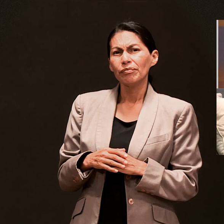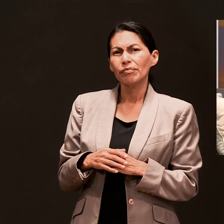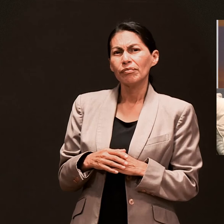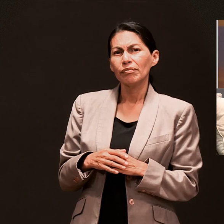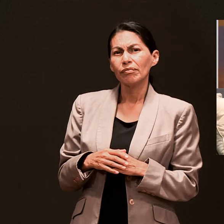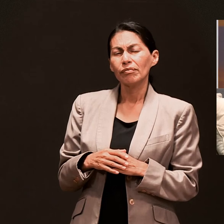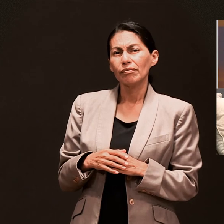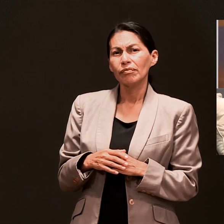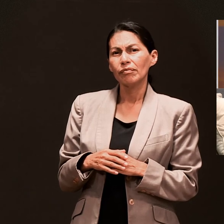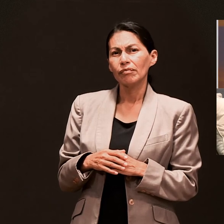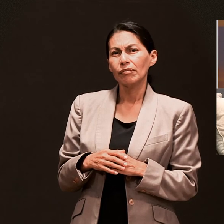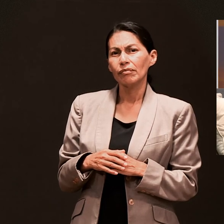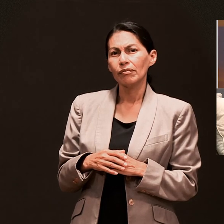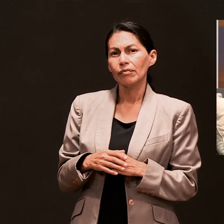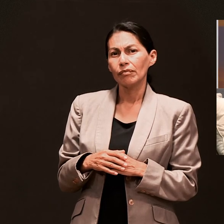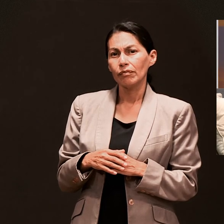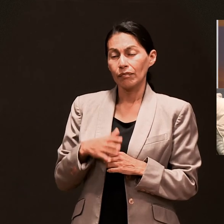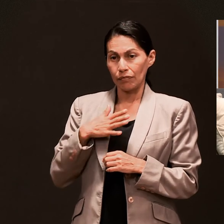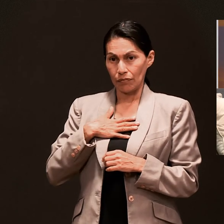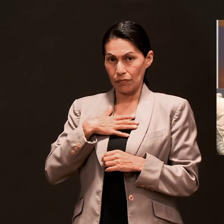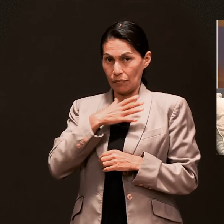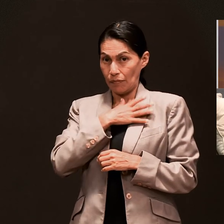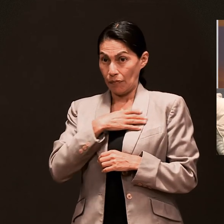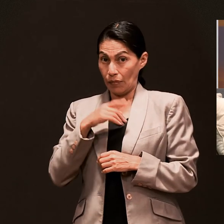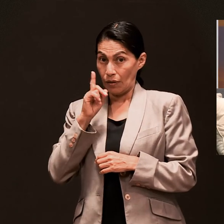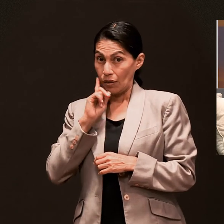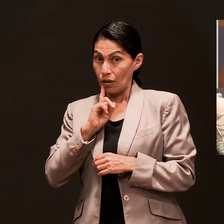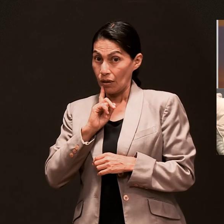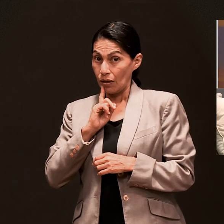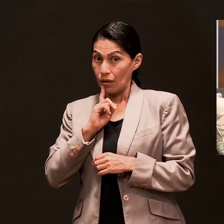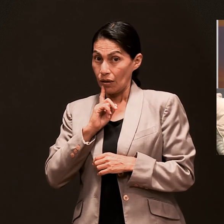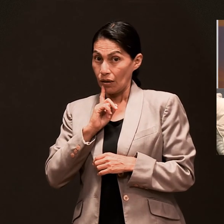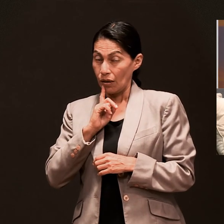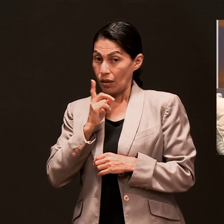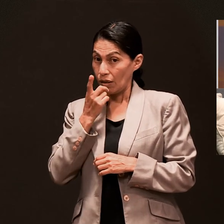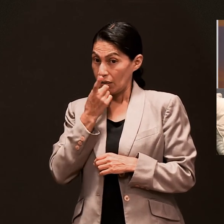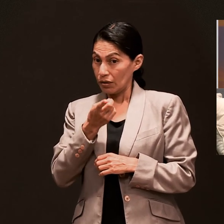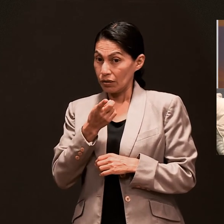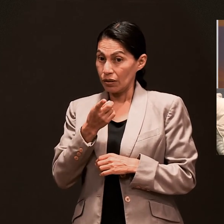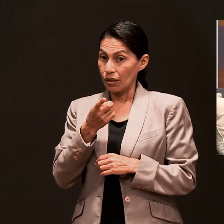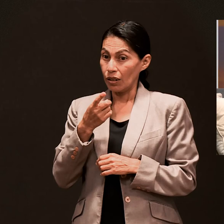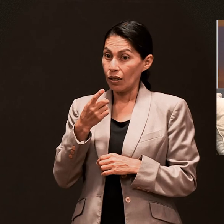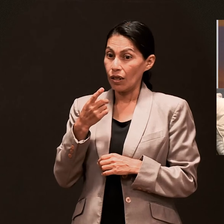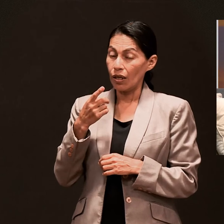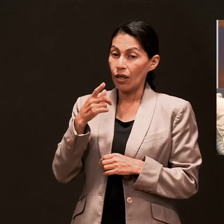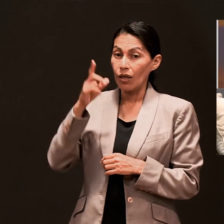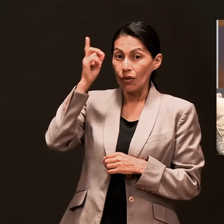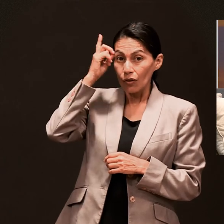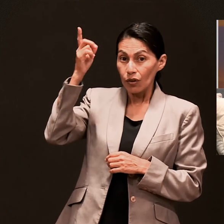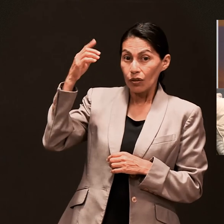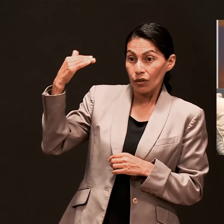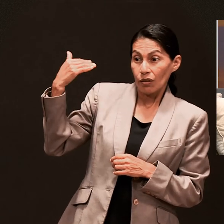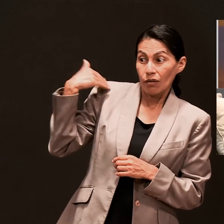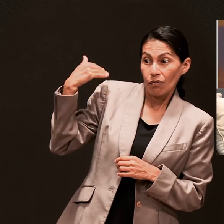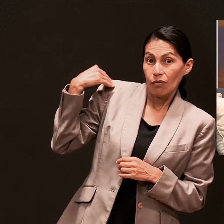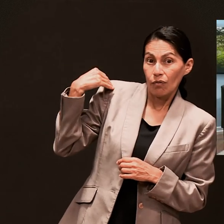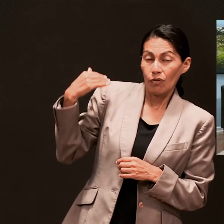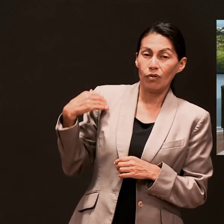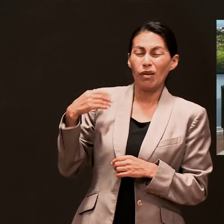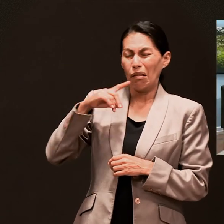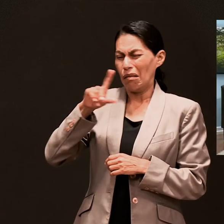y entonces me dice mi hija mamá es que el espíritu de Dios te estaba llamando